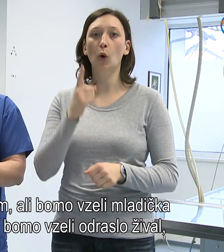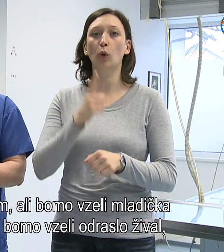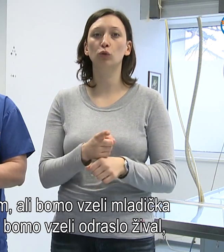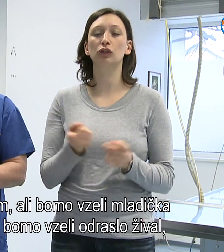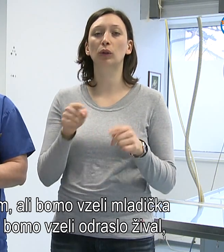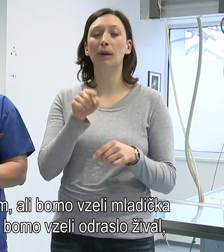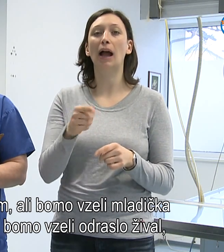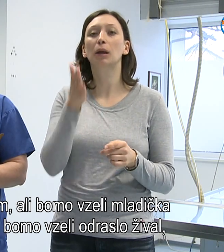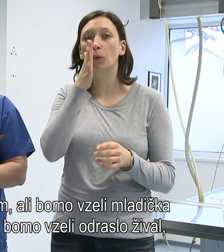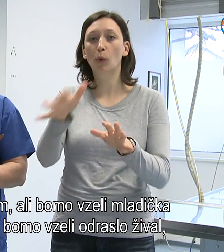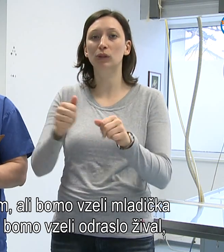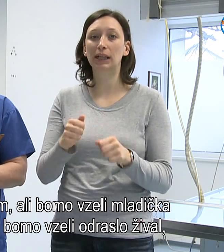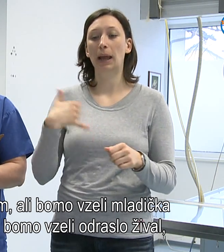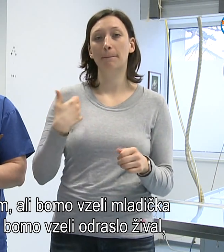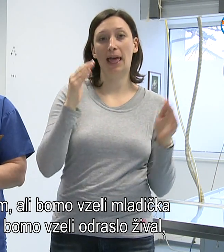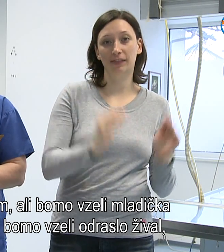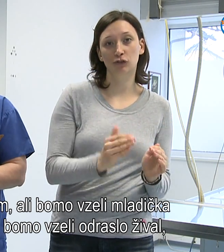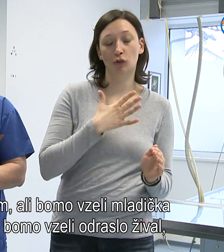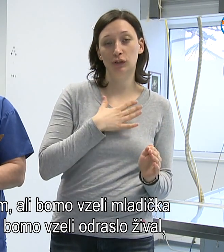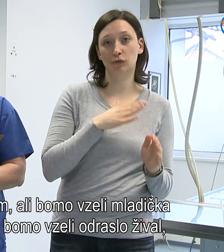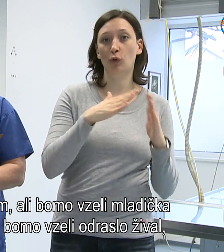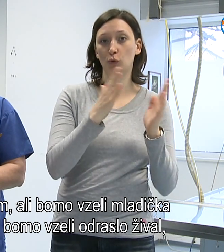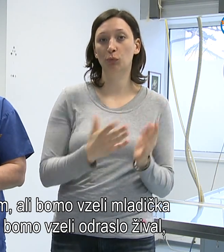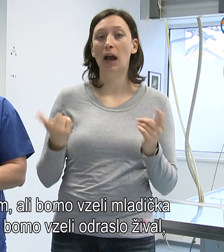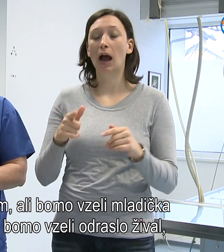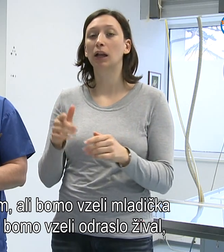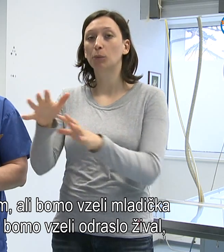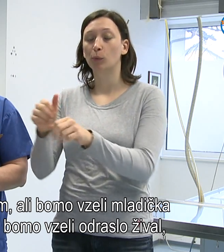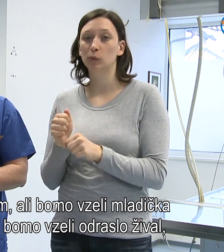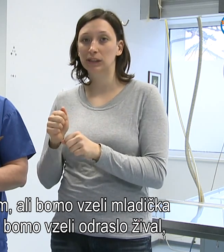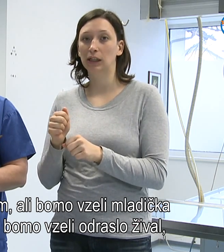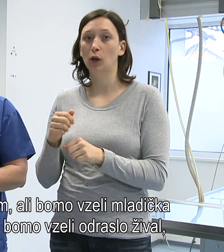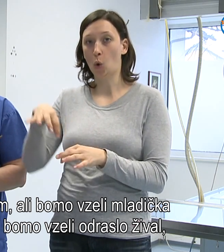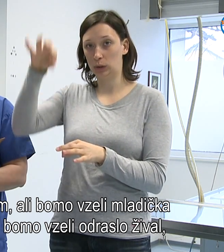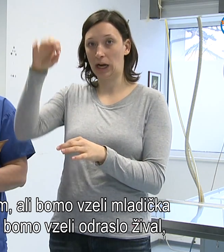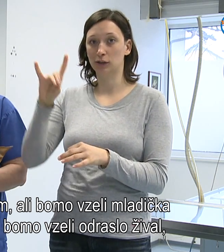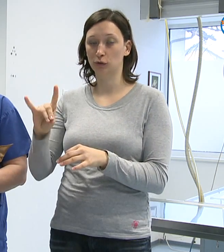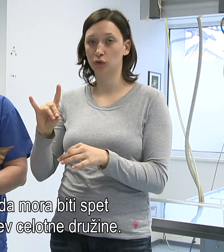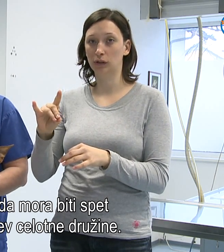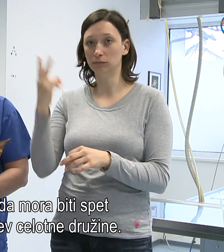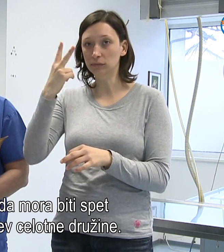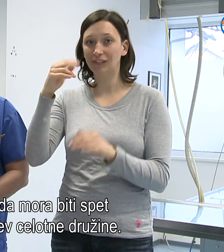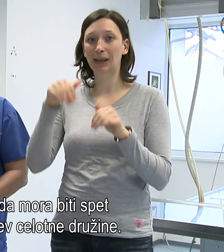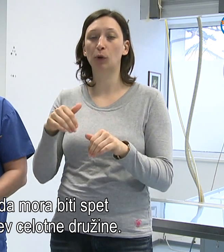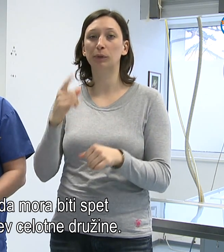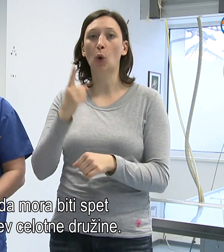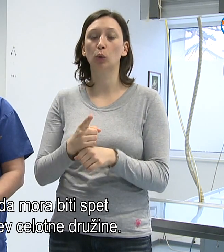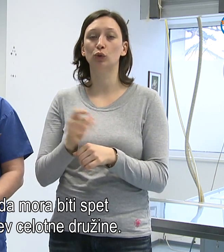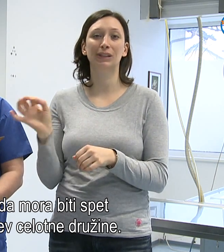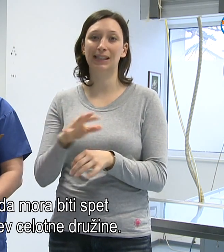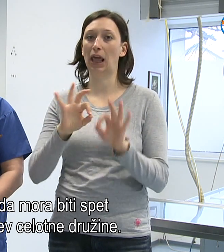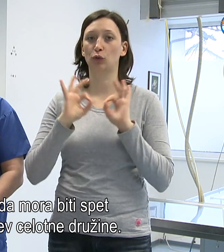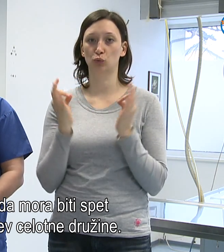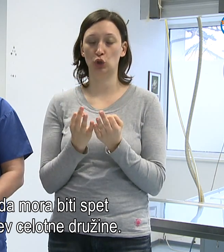Odločitev o tem, ali bomo vzeli mladička v svoj dom ali bomo vzeli odraslo žival, seveda mora biti spet